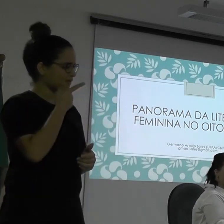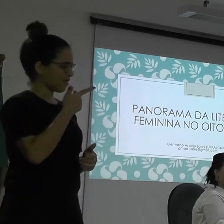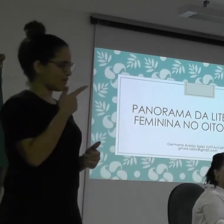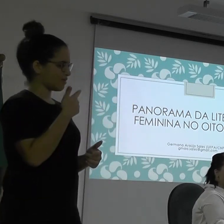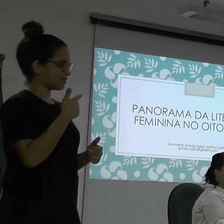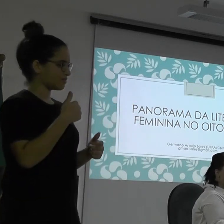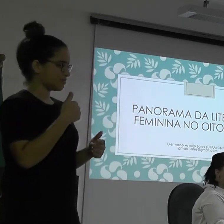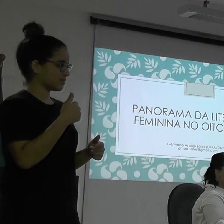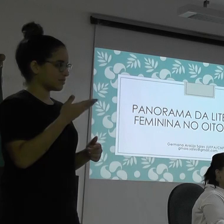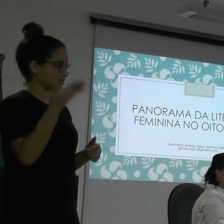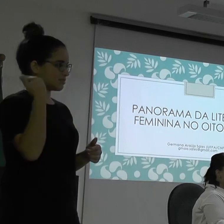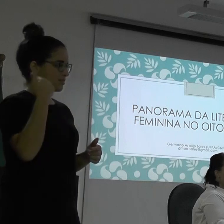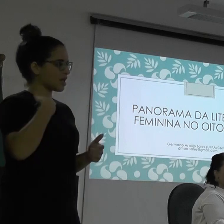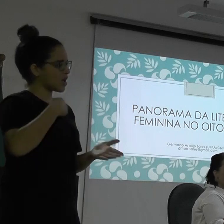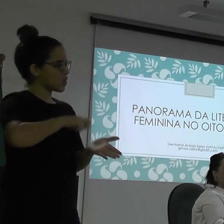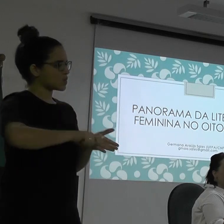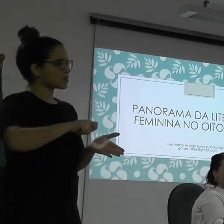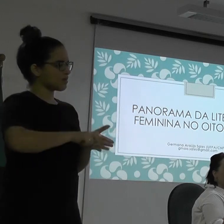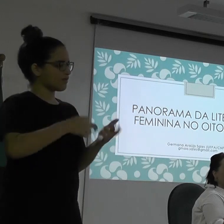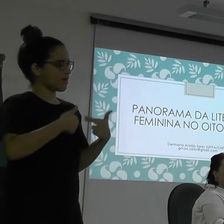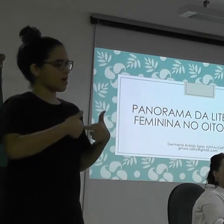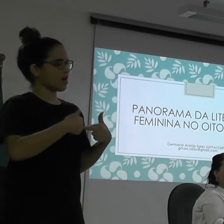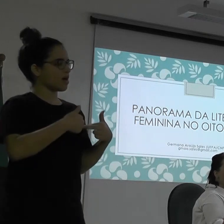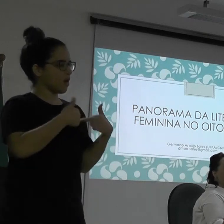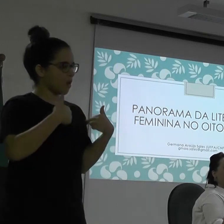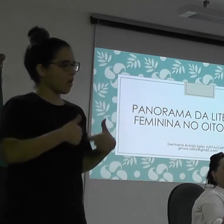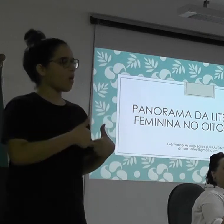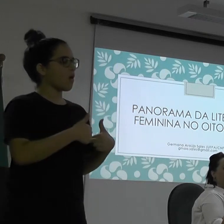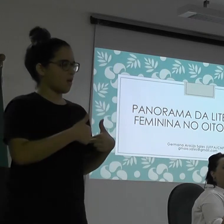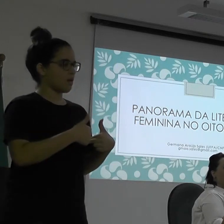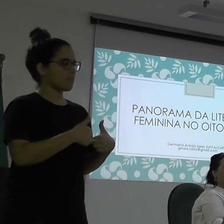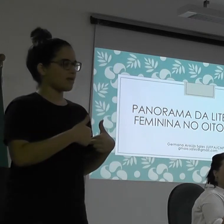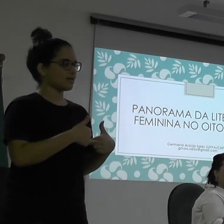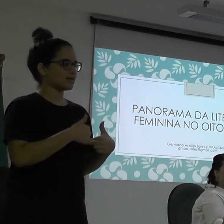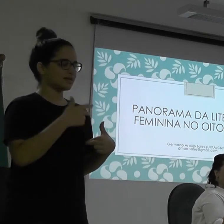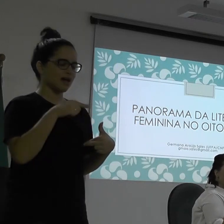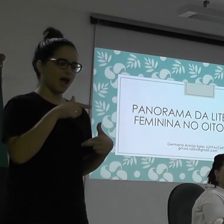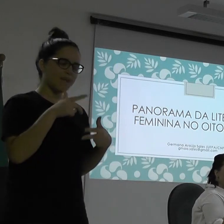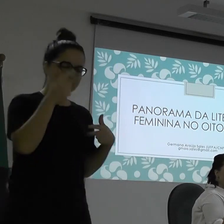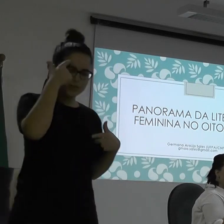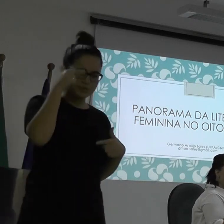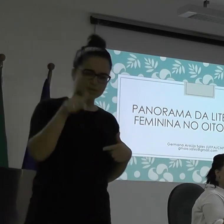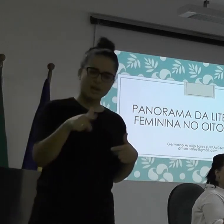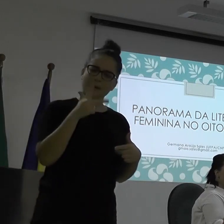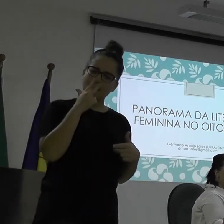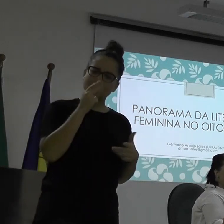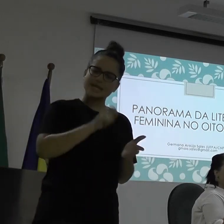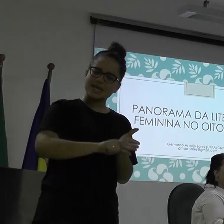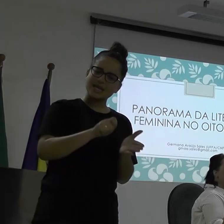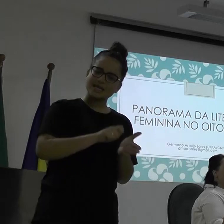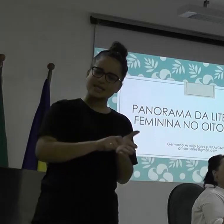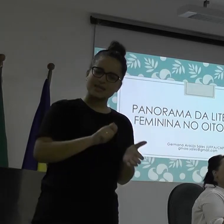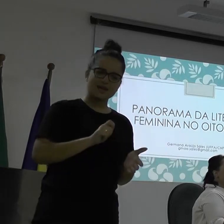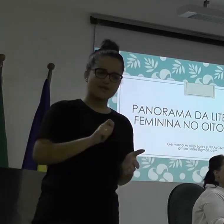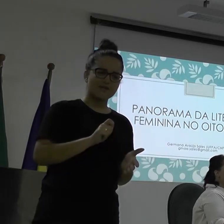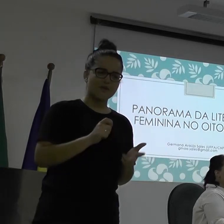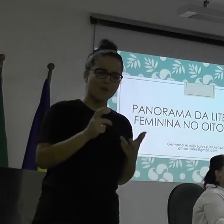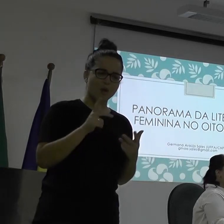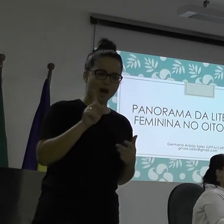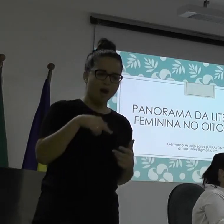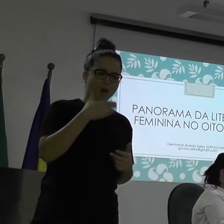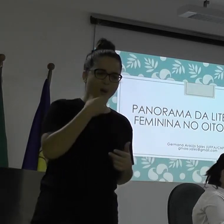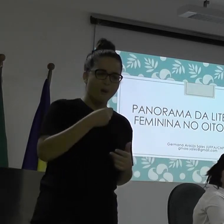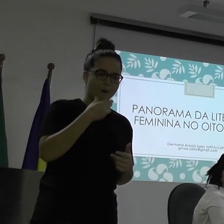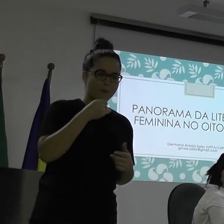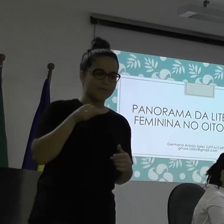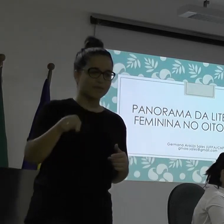escrevia sobre um romance de homem, ela tinha que matar o anjo do lar. O anjo do lar era uma personagem de um romance